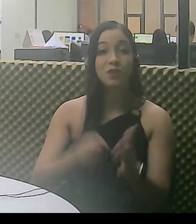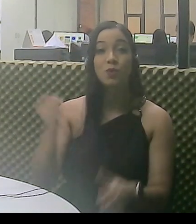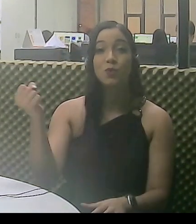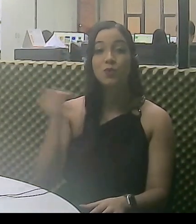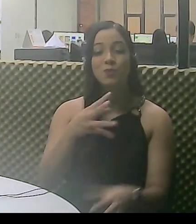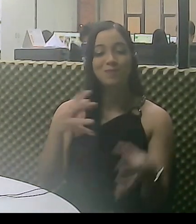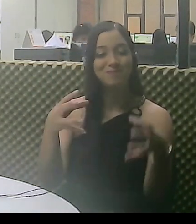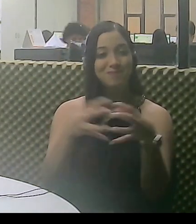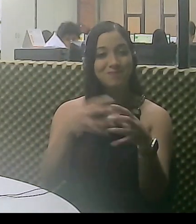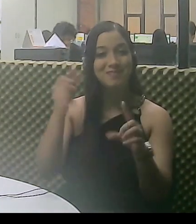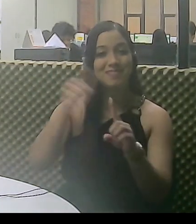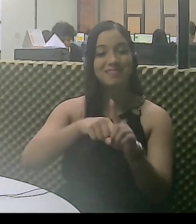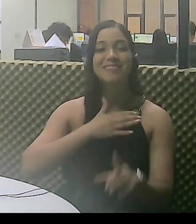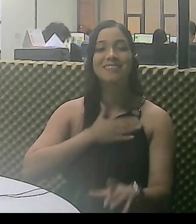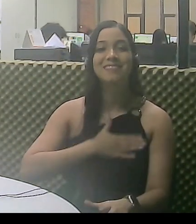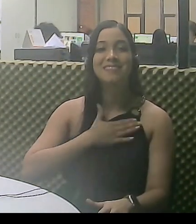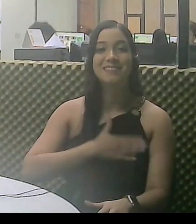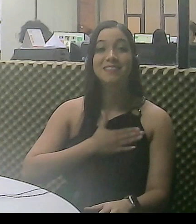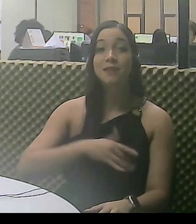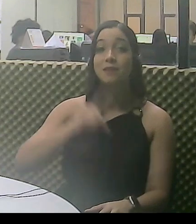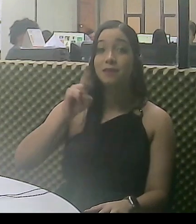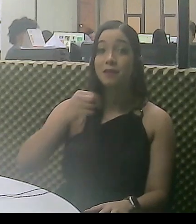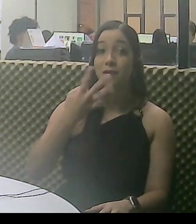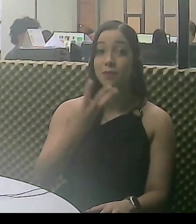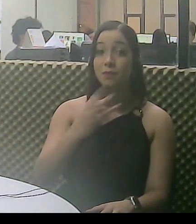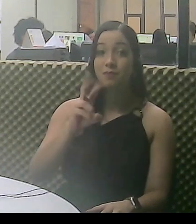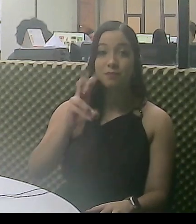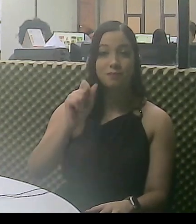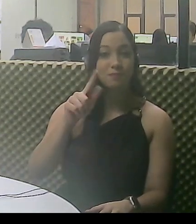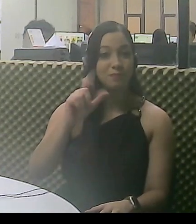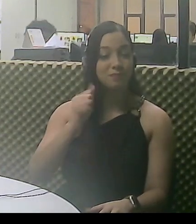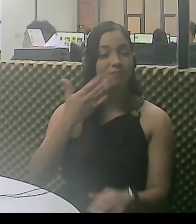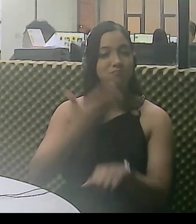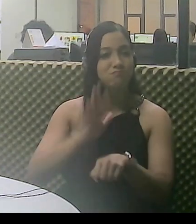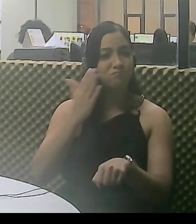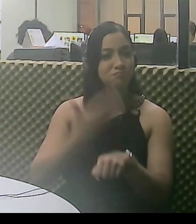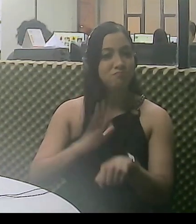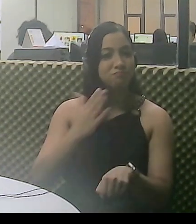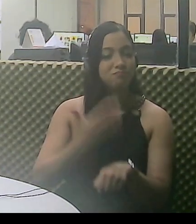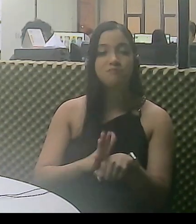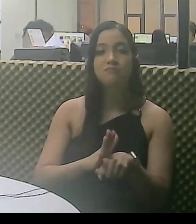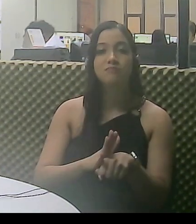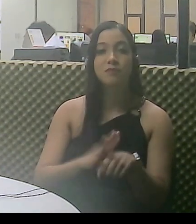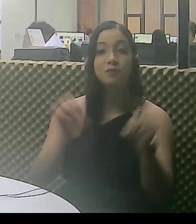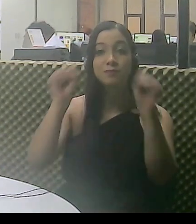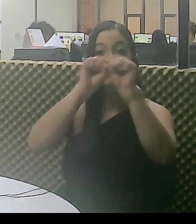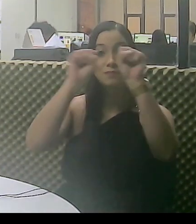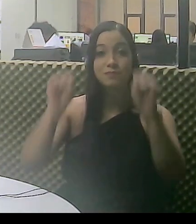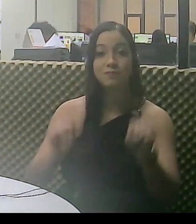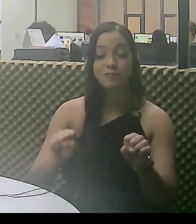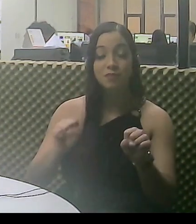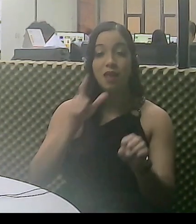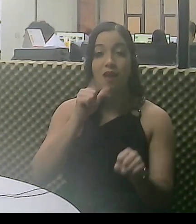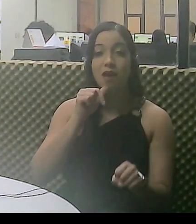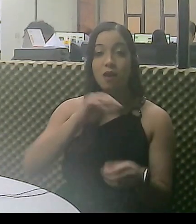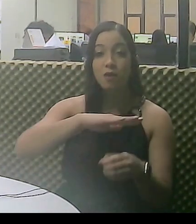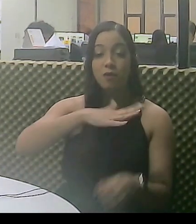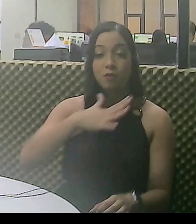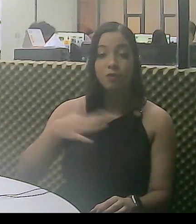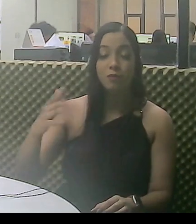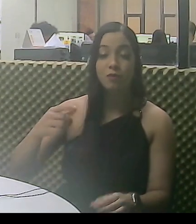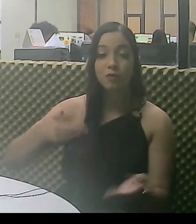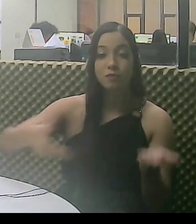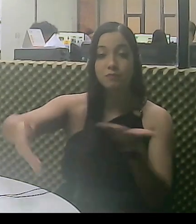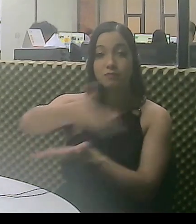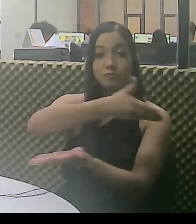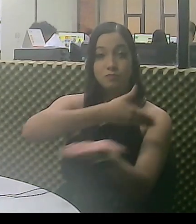nova turma no mês de agosto. Serão mais 40 vagas para o treinamento Montagem de Sistemas de Aquaponia, Recirculação